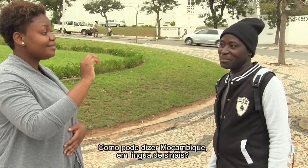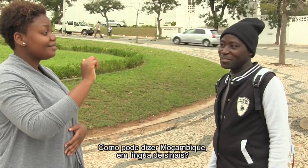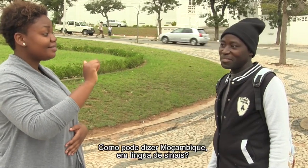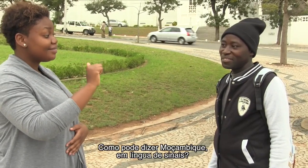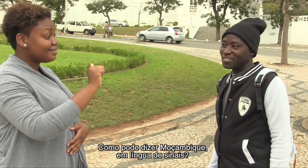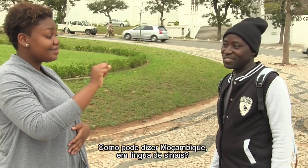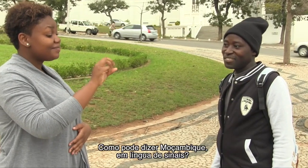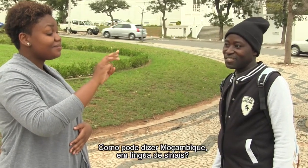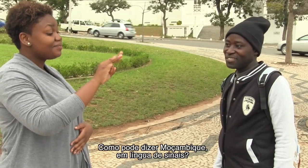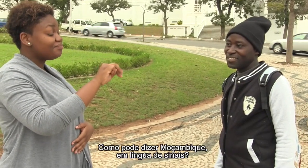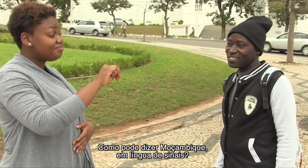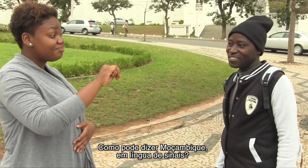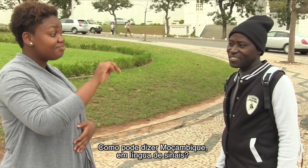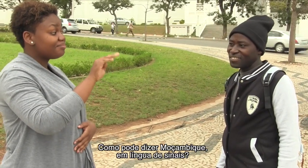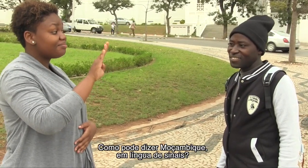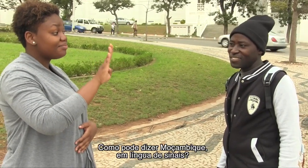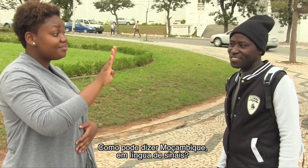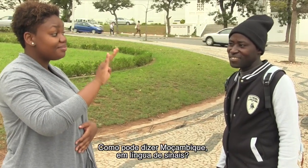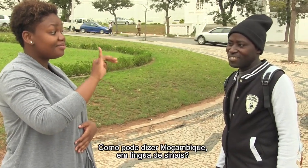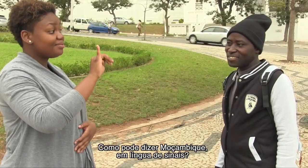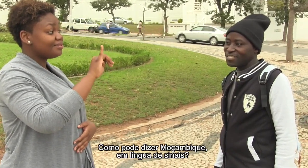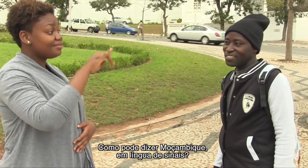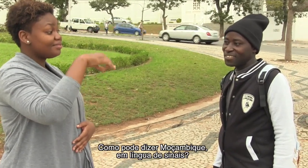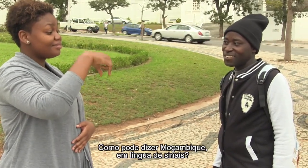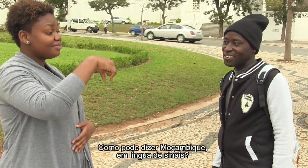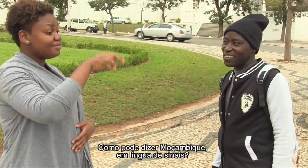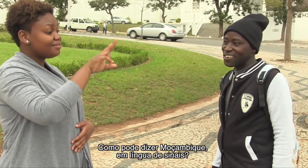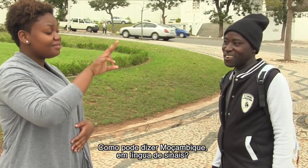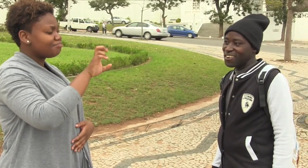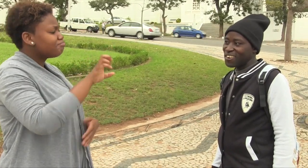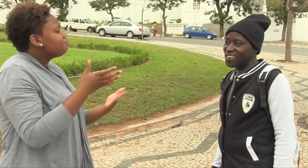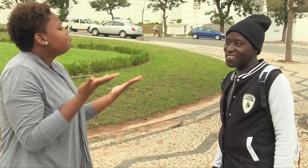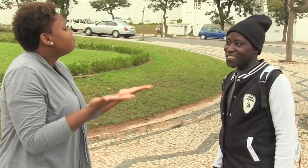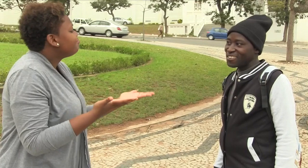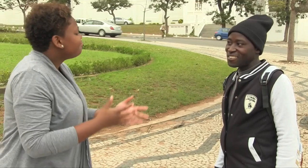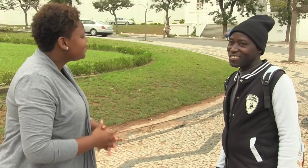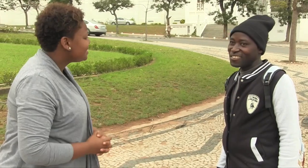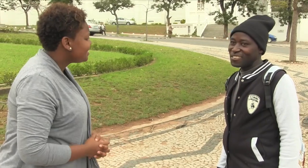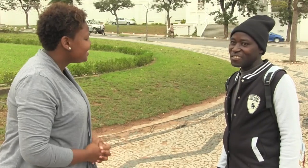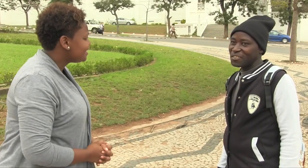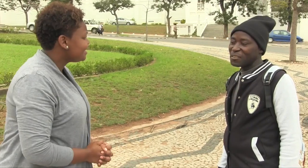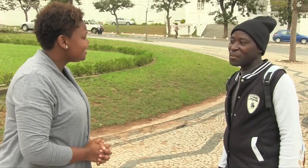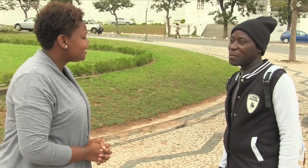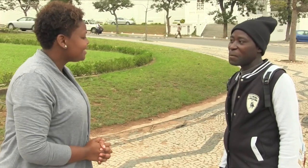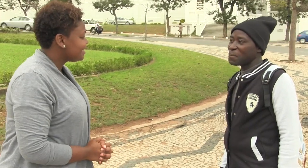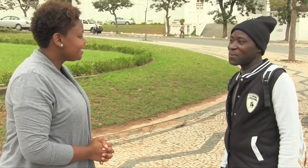Como pode dizer Moçambique em Língua de Sinais?